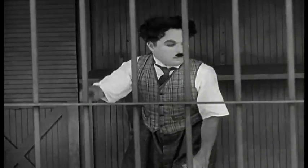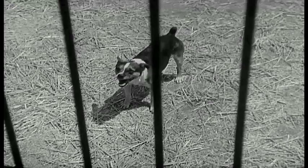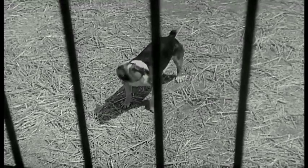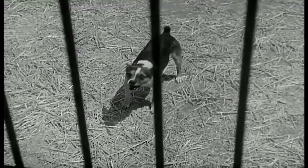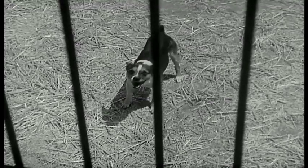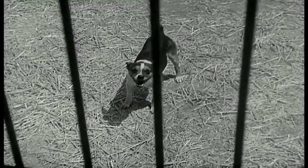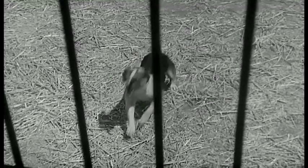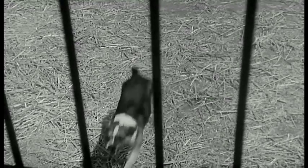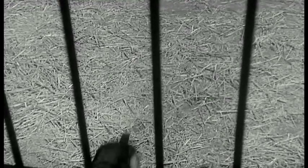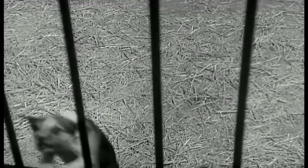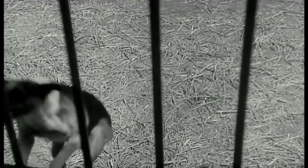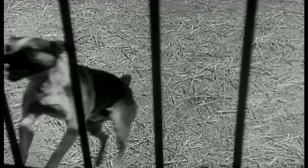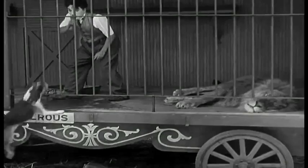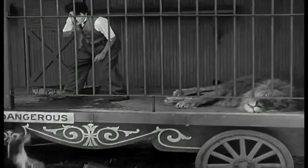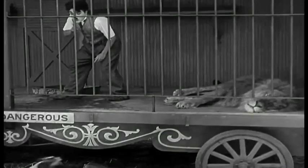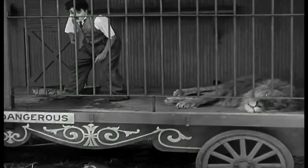les expressions, il n'y a pas que les mains.